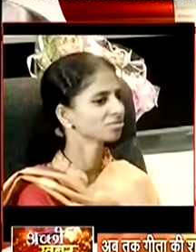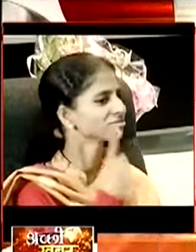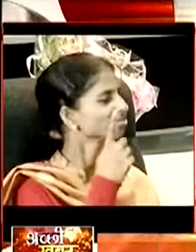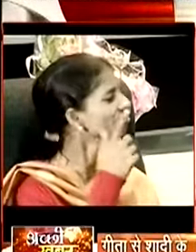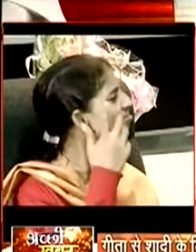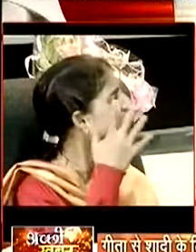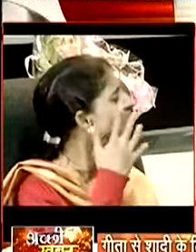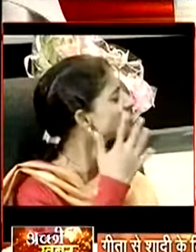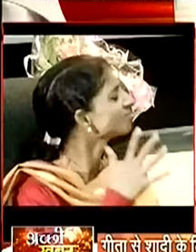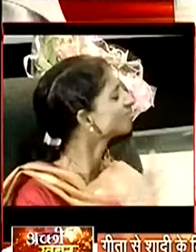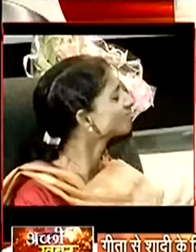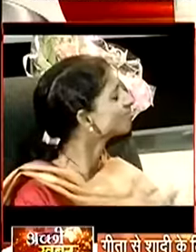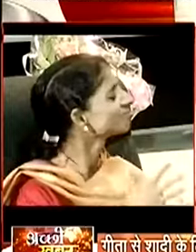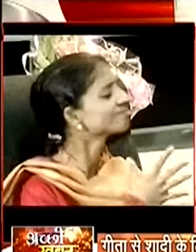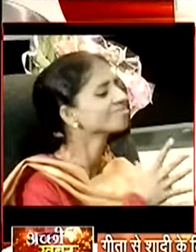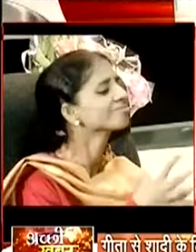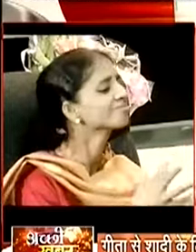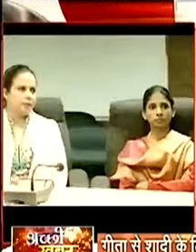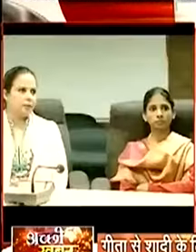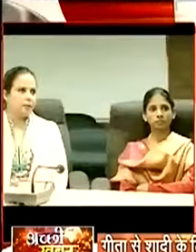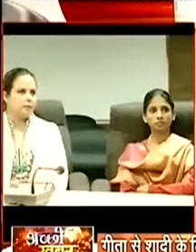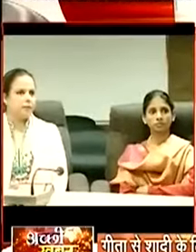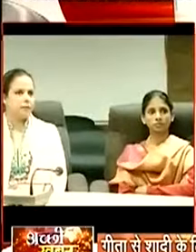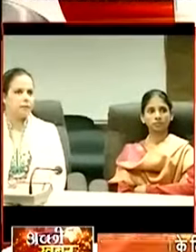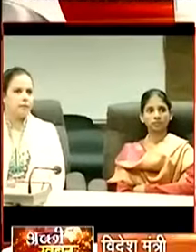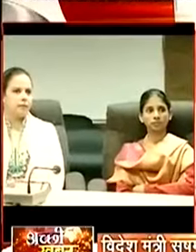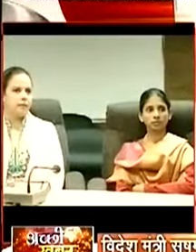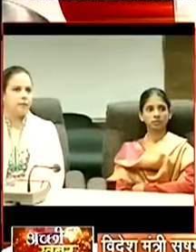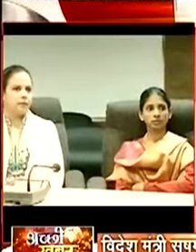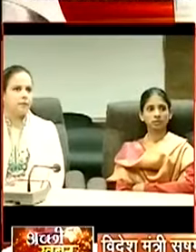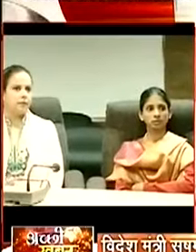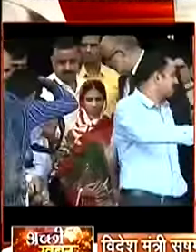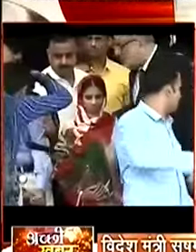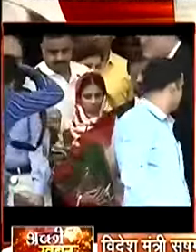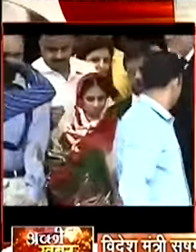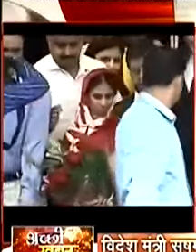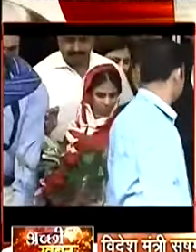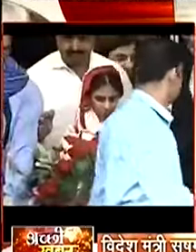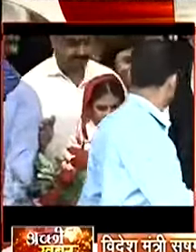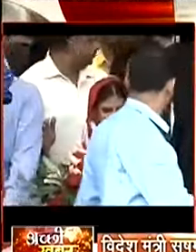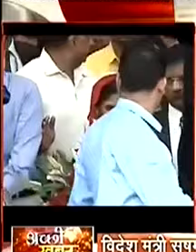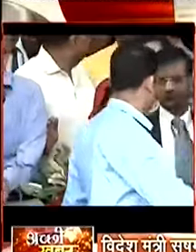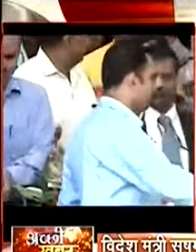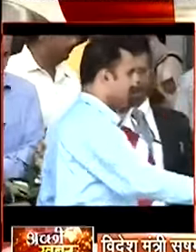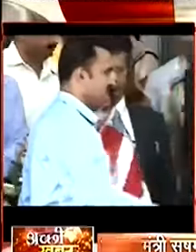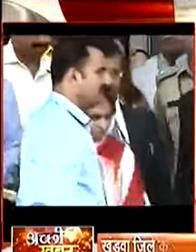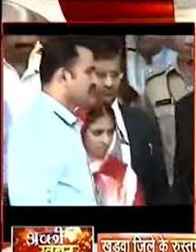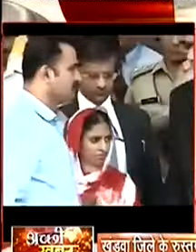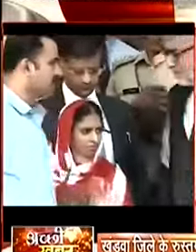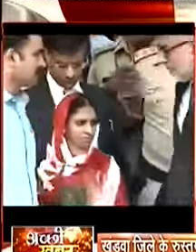करने की इच्छुक है तो हम भी हमारे भाई को लेके आए यहाँ पर और हमने भी एक प्रस्ताव रखा हमने भेजा है और हम मतलब हमारे